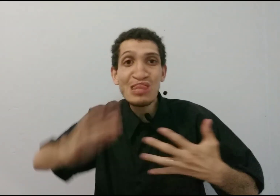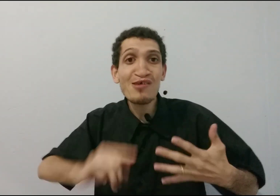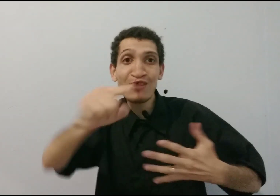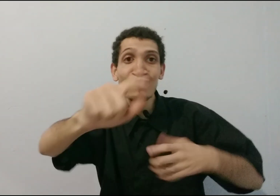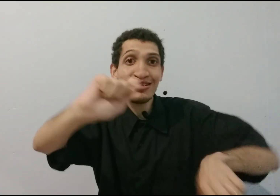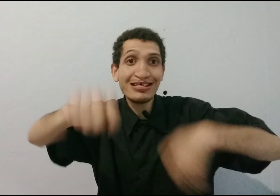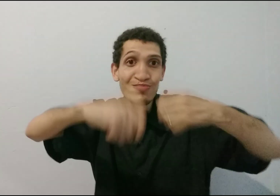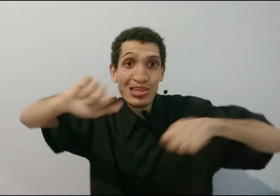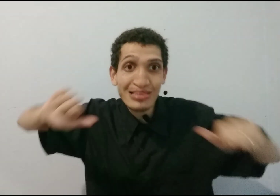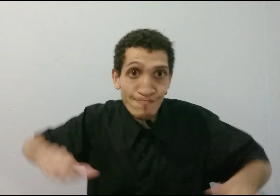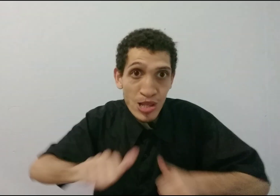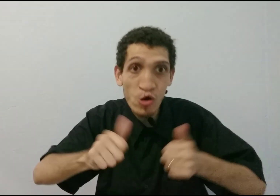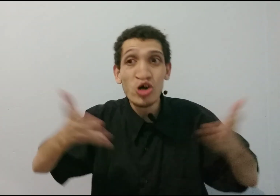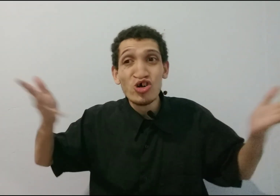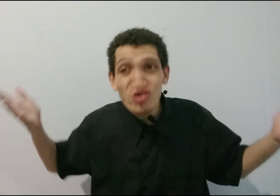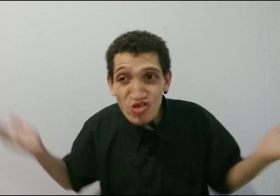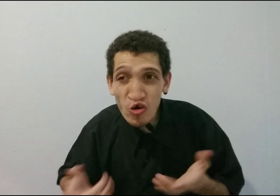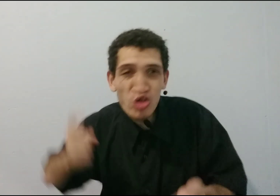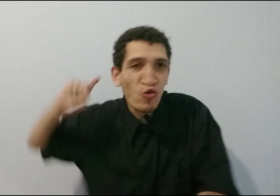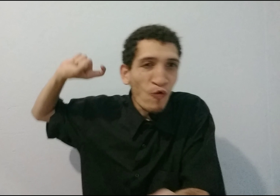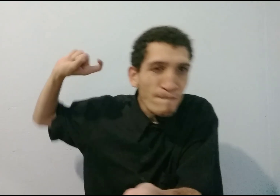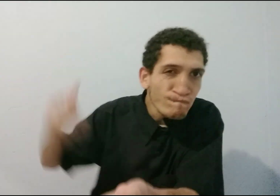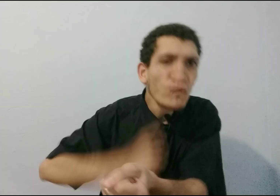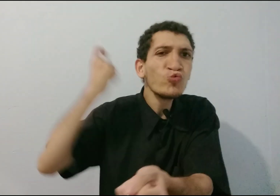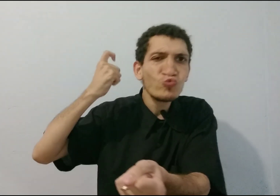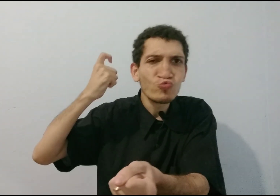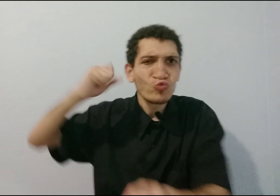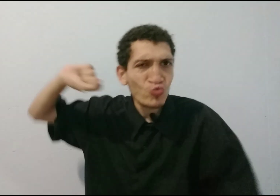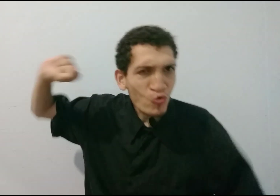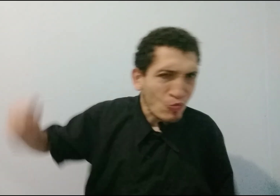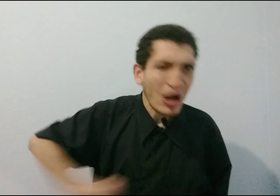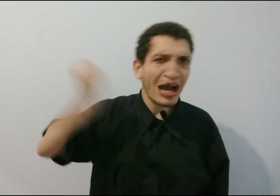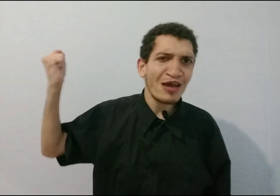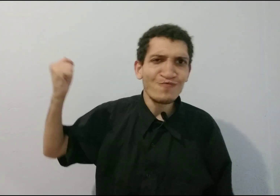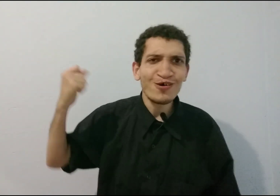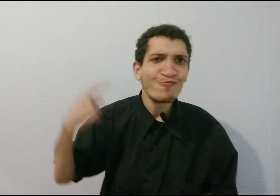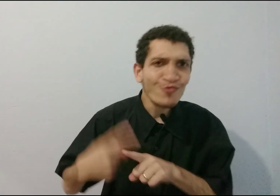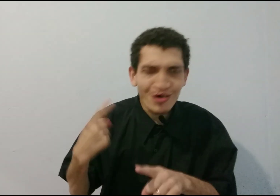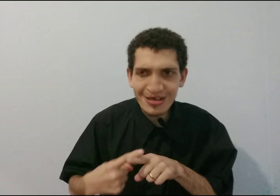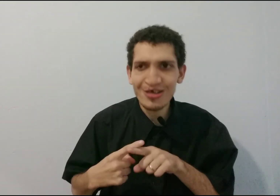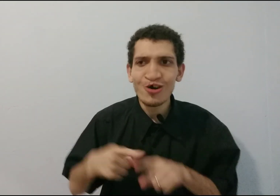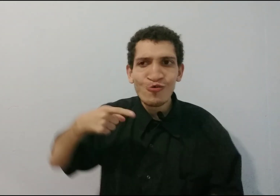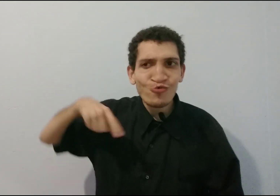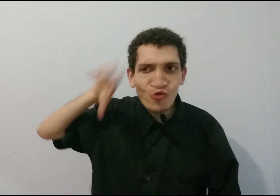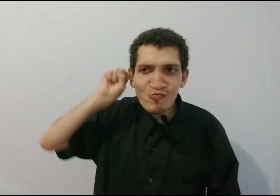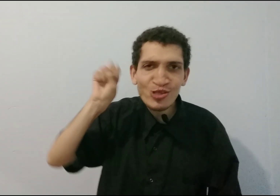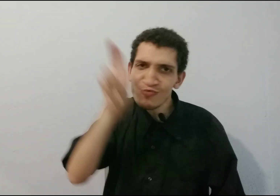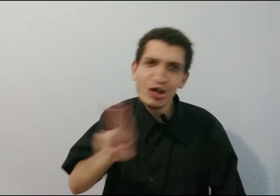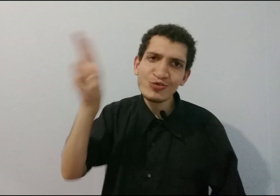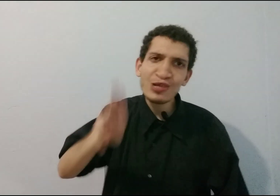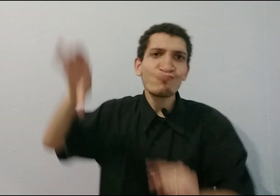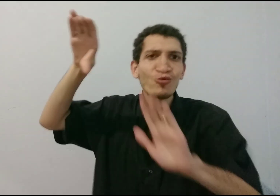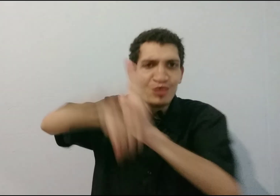livre para você finalizar melhor E hoje eu estou cuto Eu estou com raiva Porque os ouvintes estão usando E